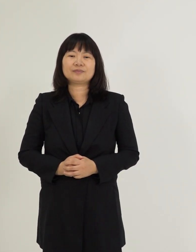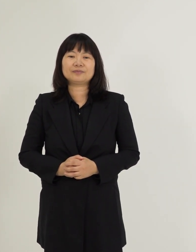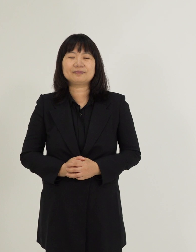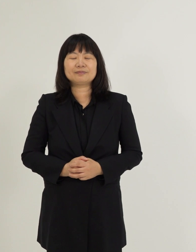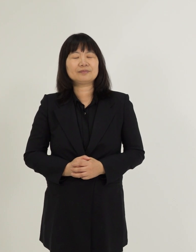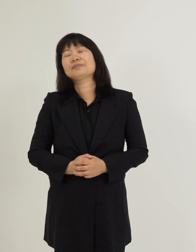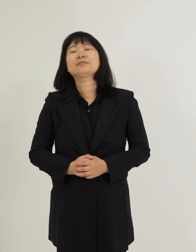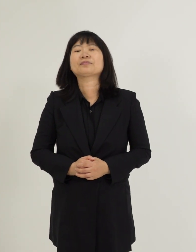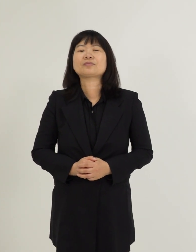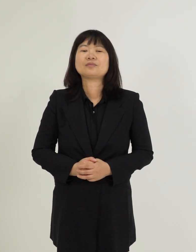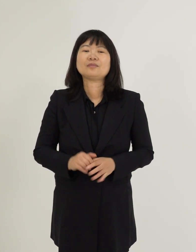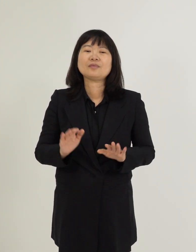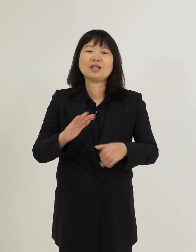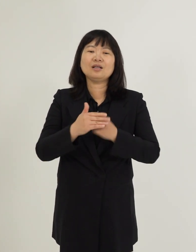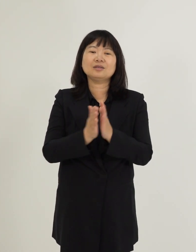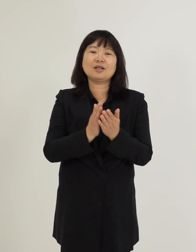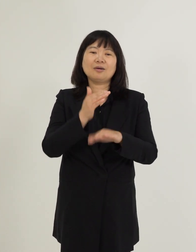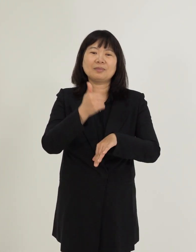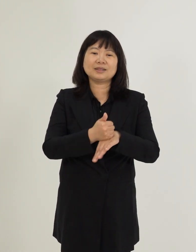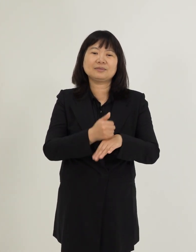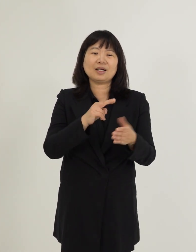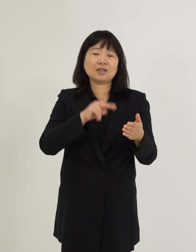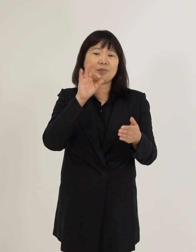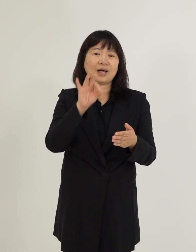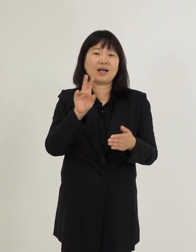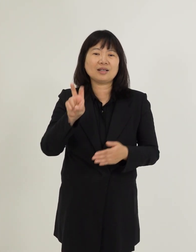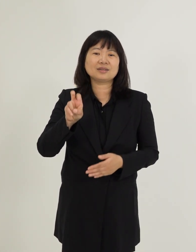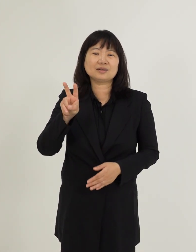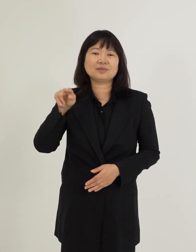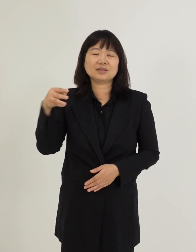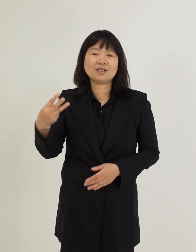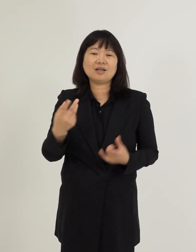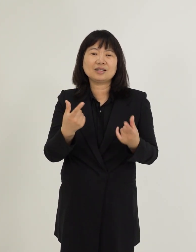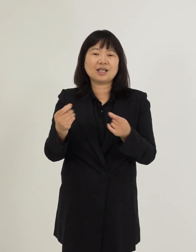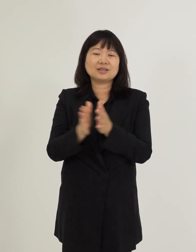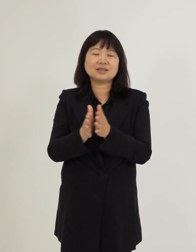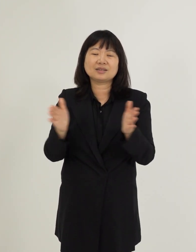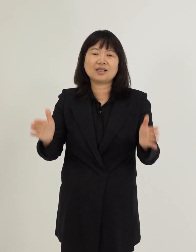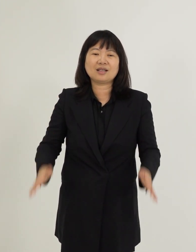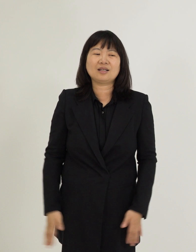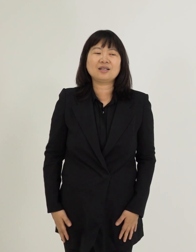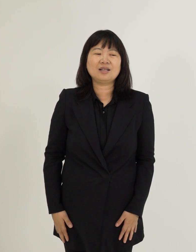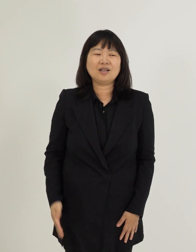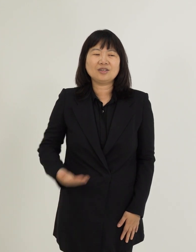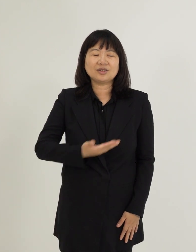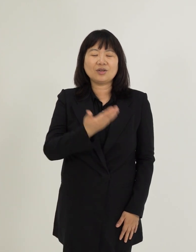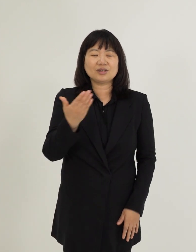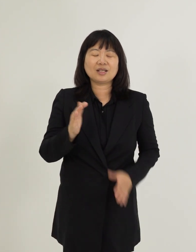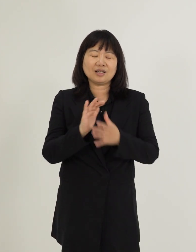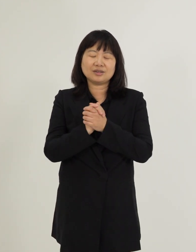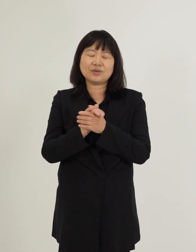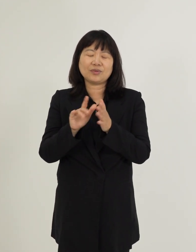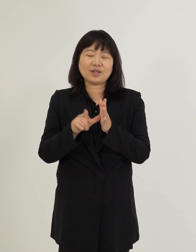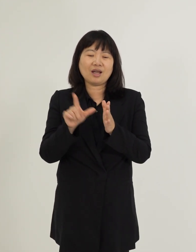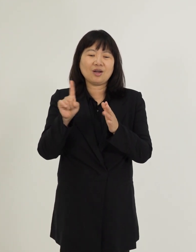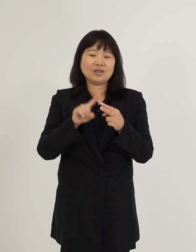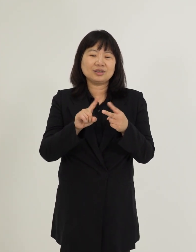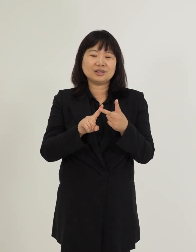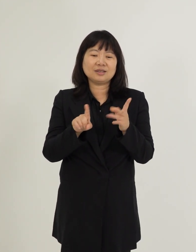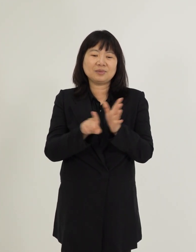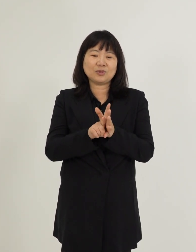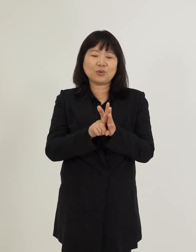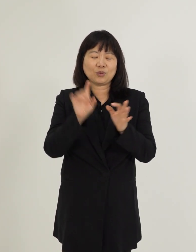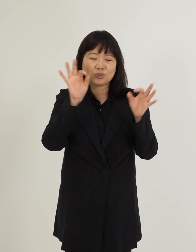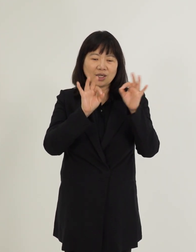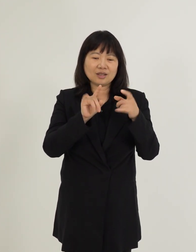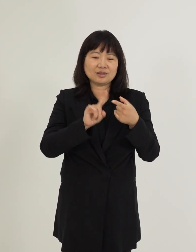그리고 이제 오늘 본문 마지막 절을 한번 볼까요? 22절 다 같이 시작. 너희가 기도할 때 무엇이든지 믿고